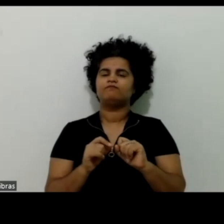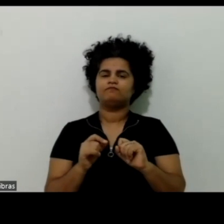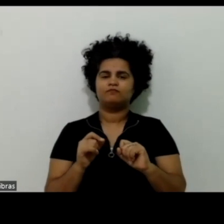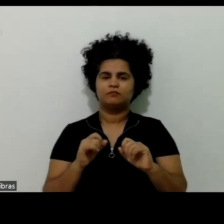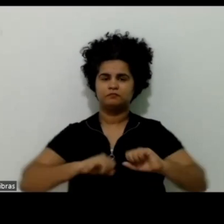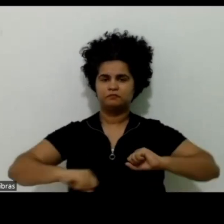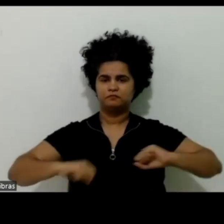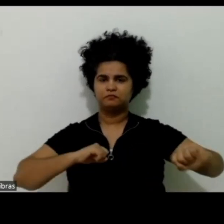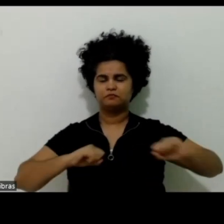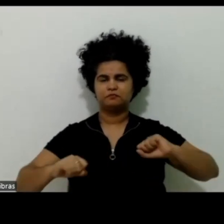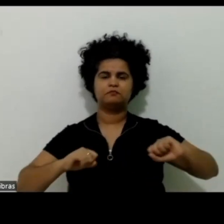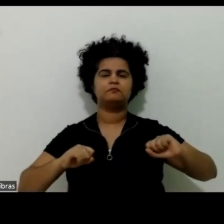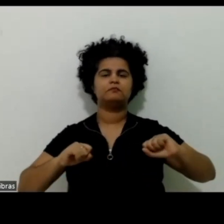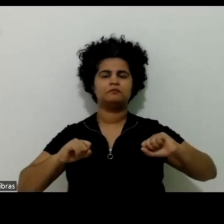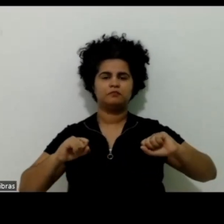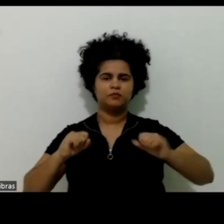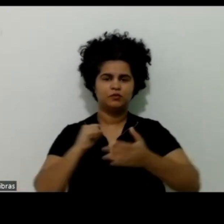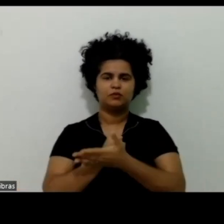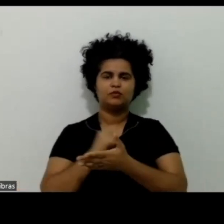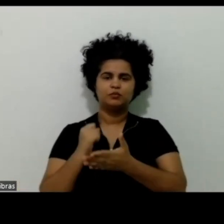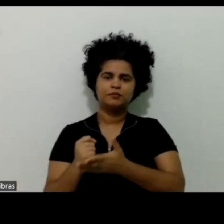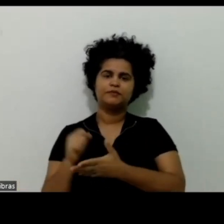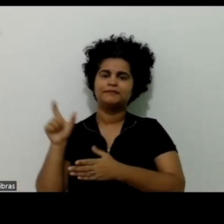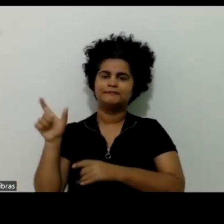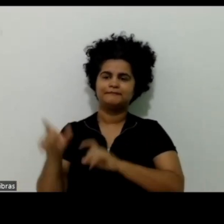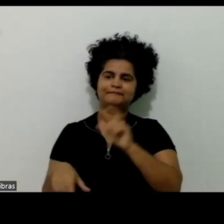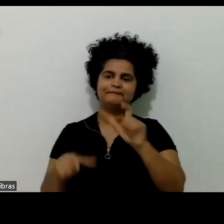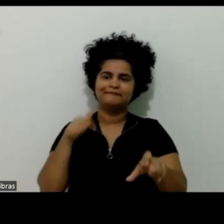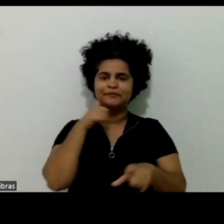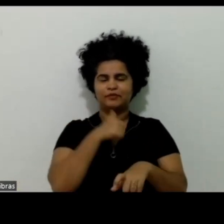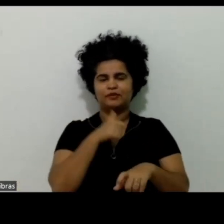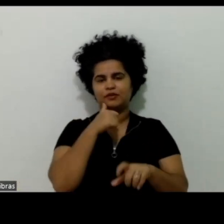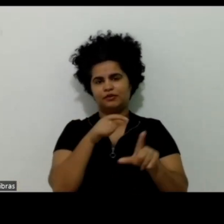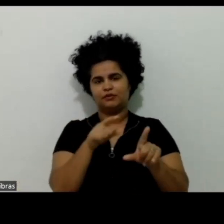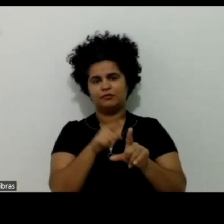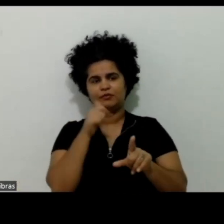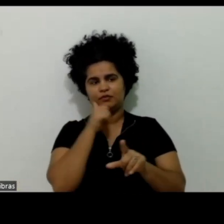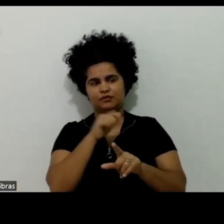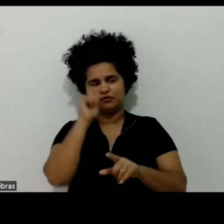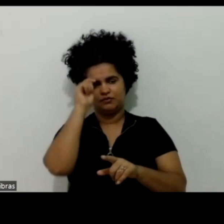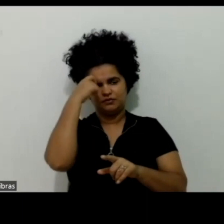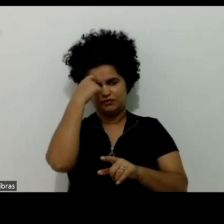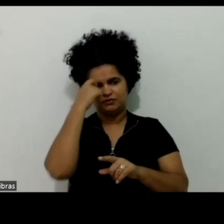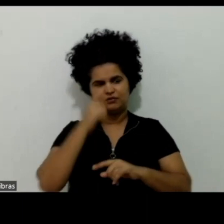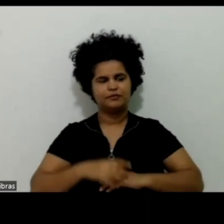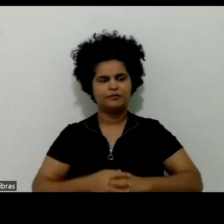militância política nos movimentos de mulheres e de mulheres negras, né,